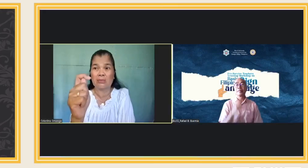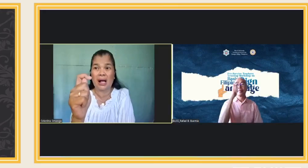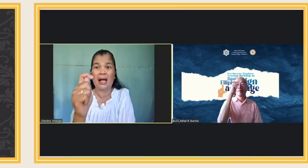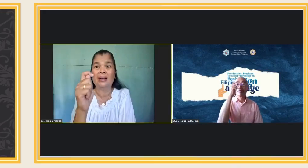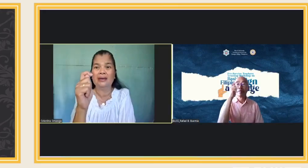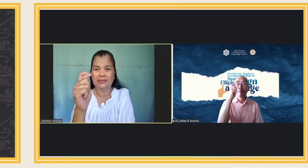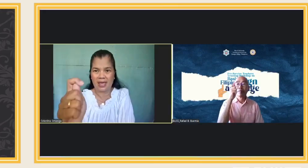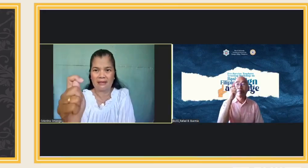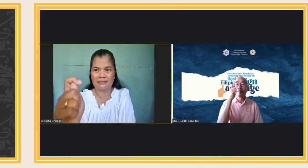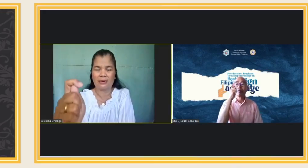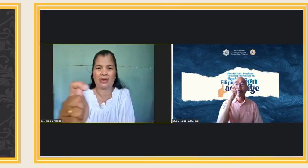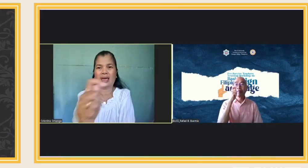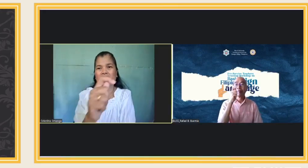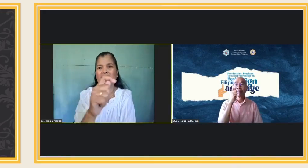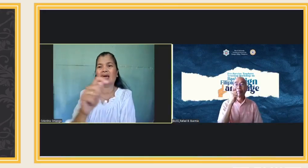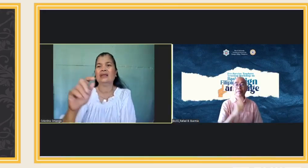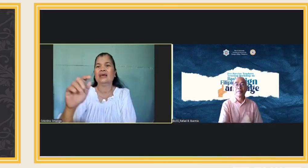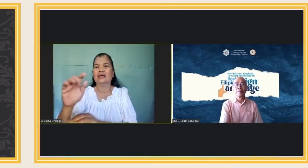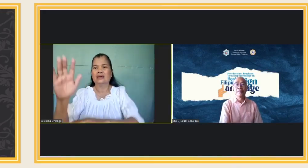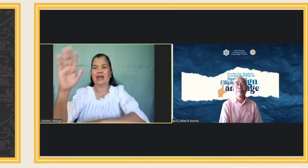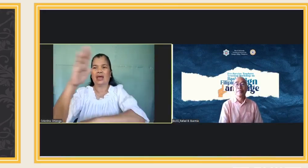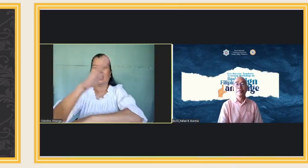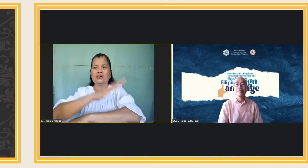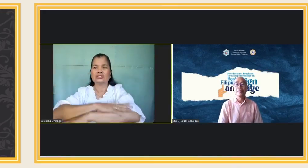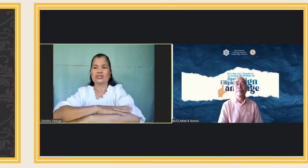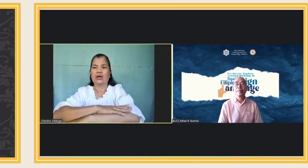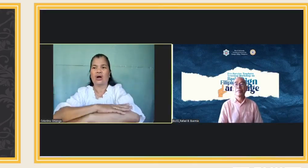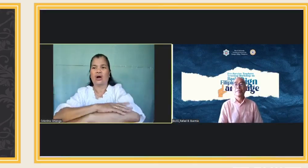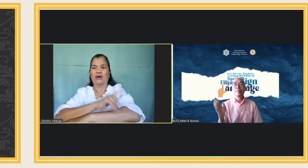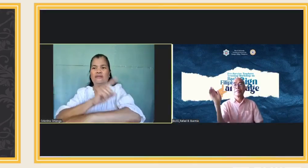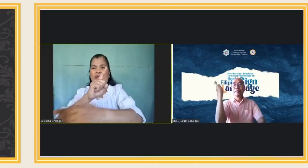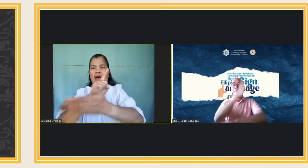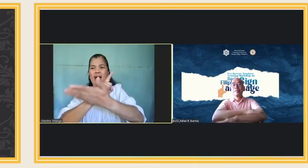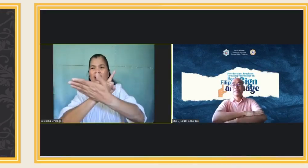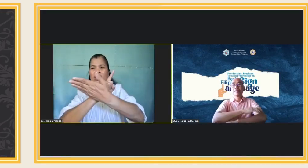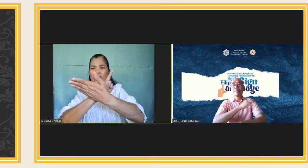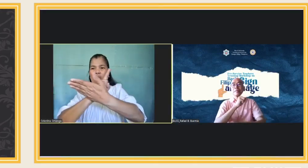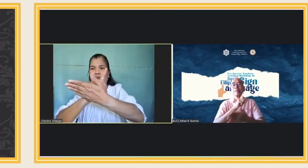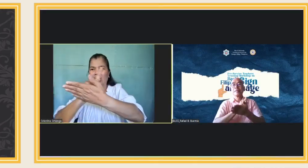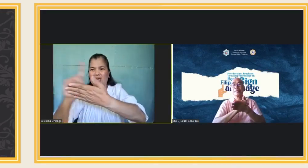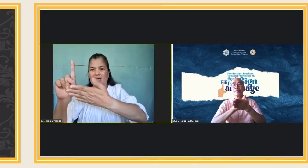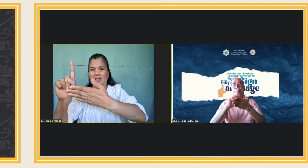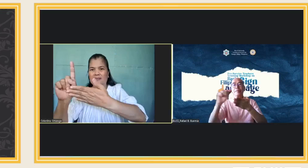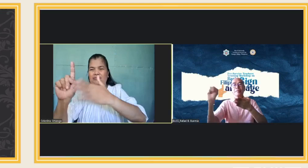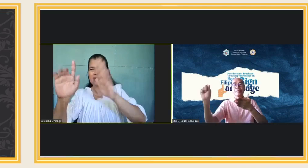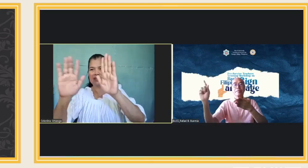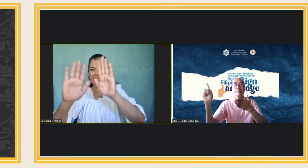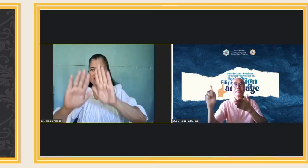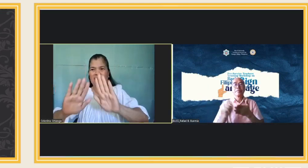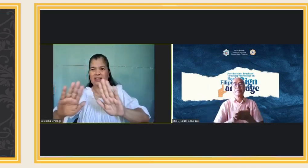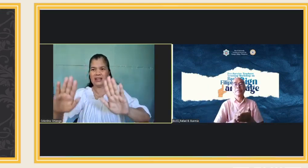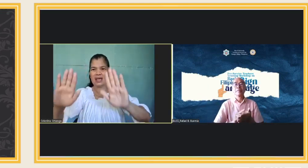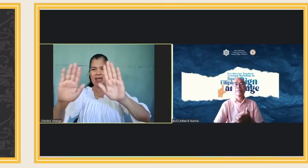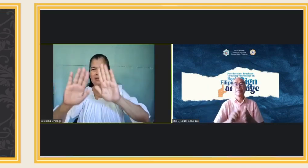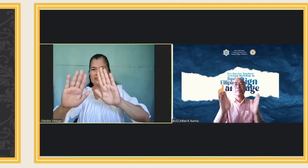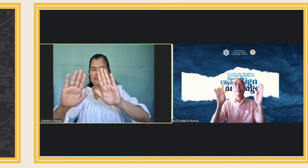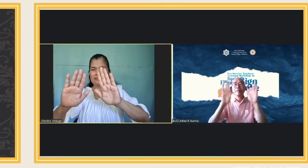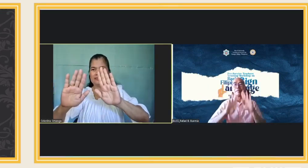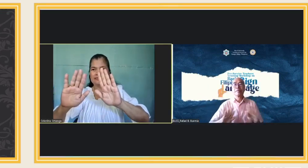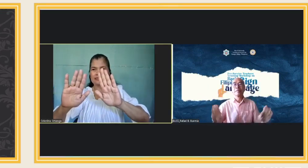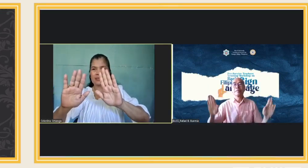nababastusan yung mga death. Okay? Again, days of the week.